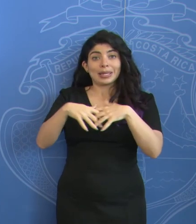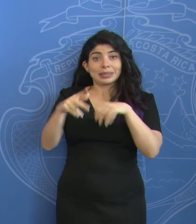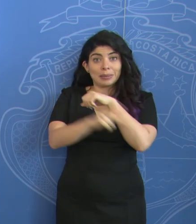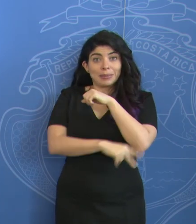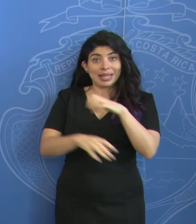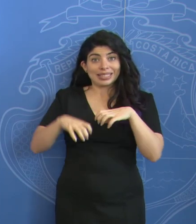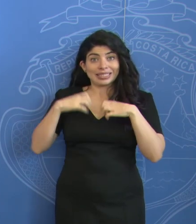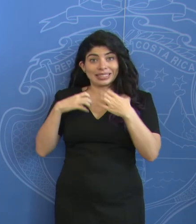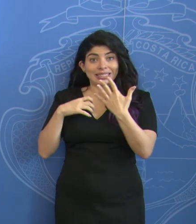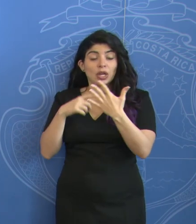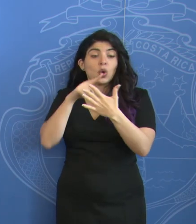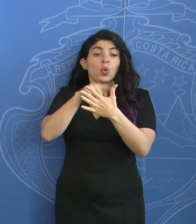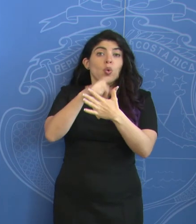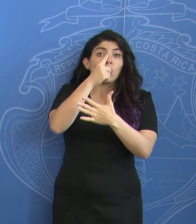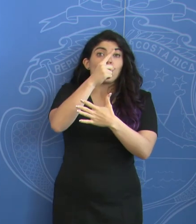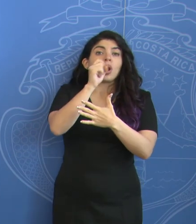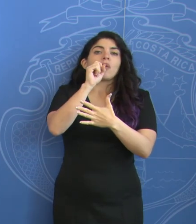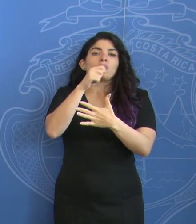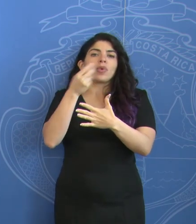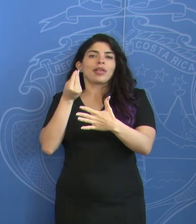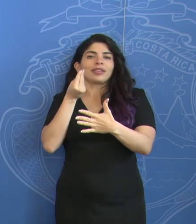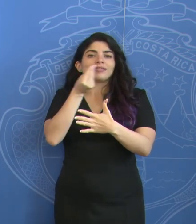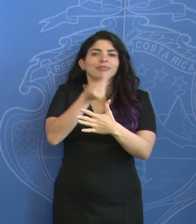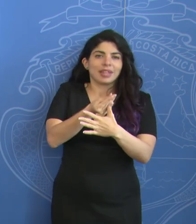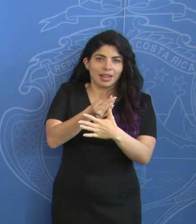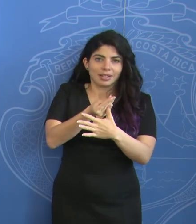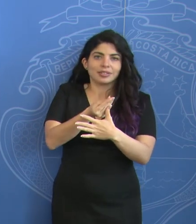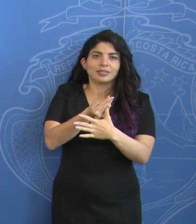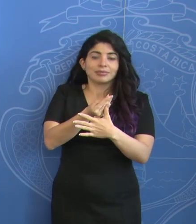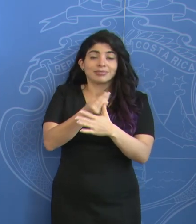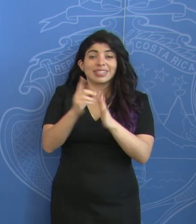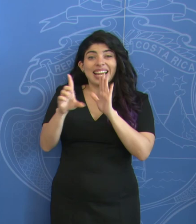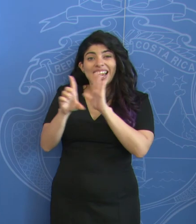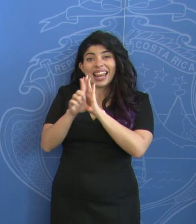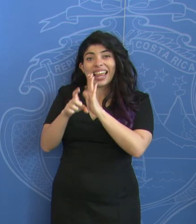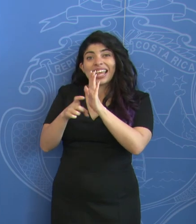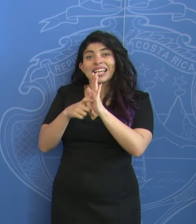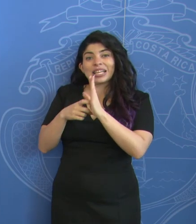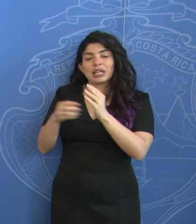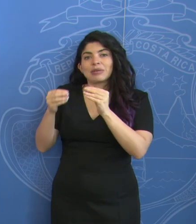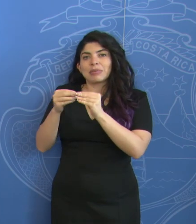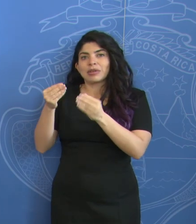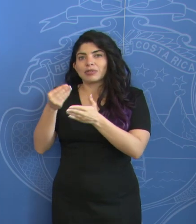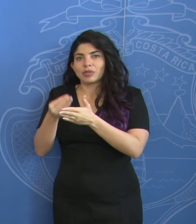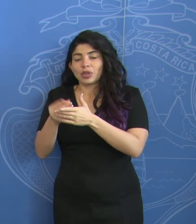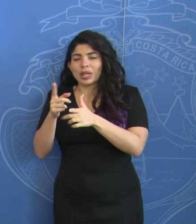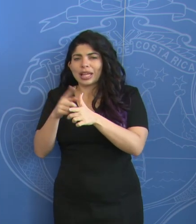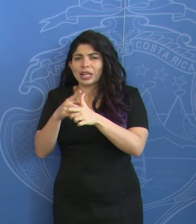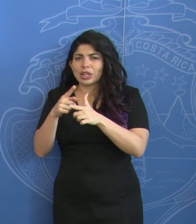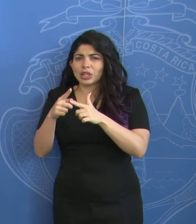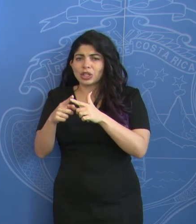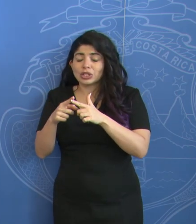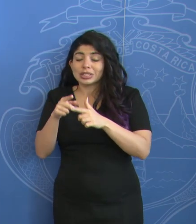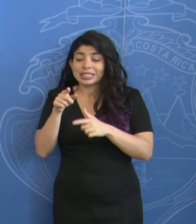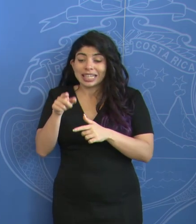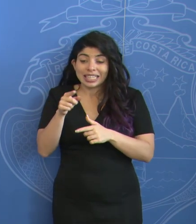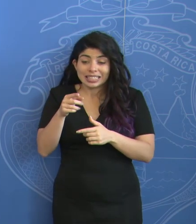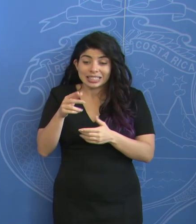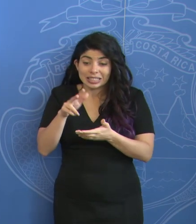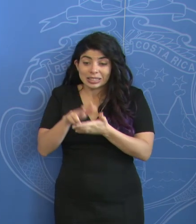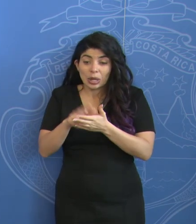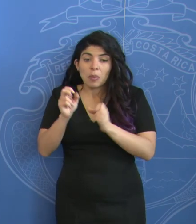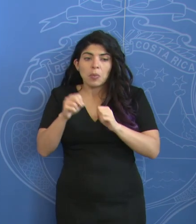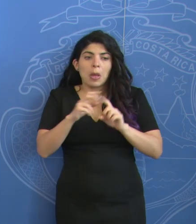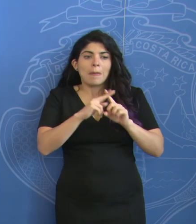país. Porque el marco jurídico requiere unos recursos. Este fondo de avales permitiría prestarle